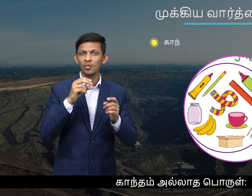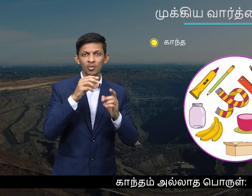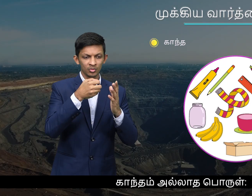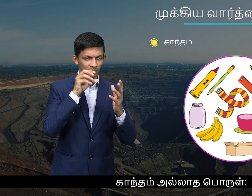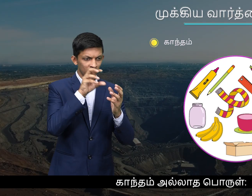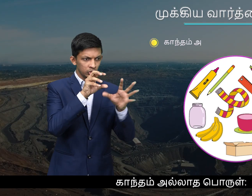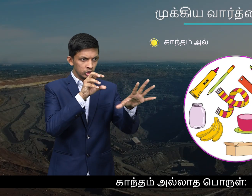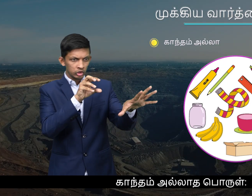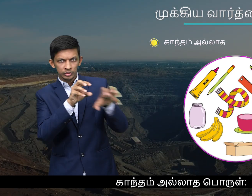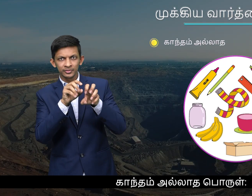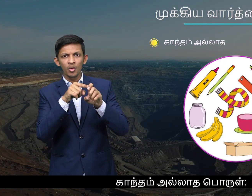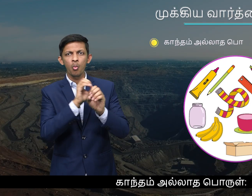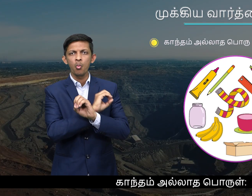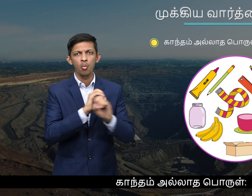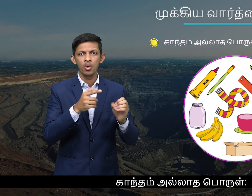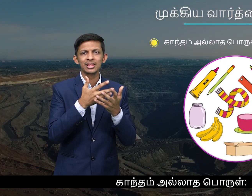காந்தம் அல்லாத பொருள்